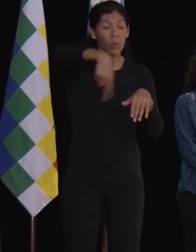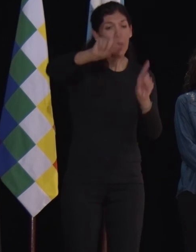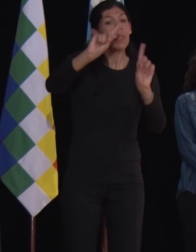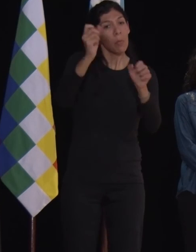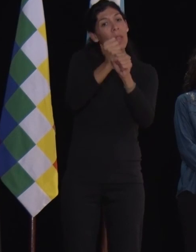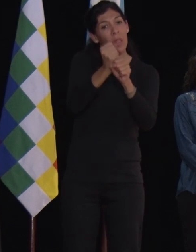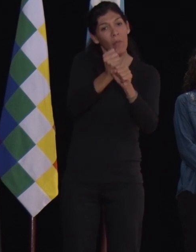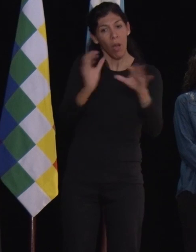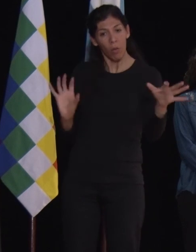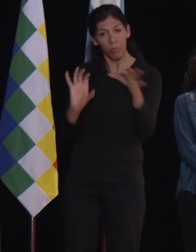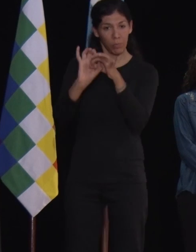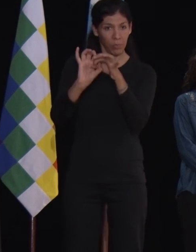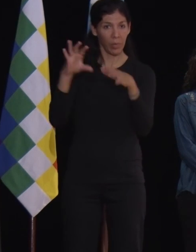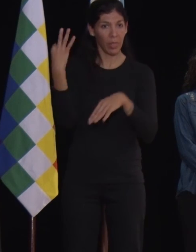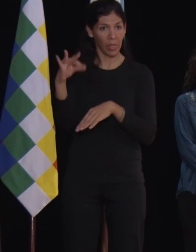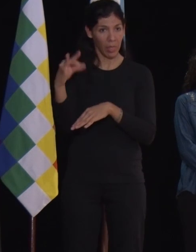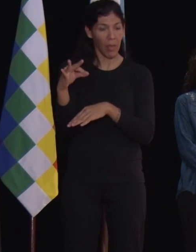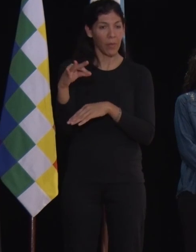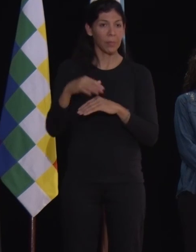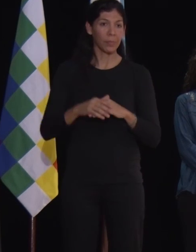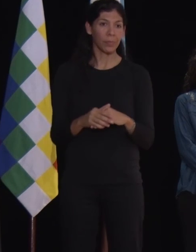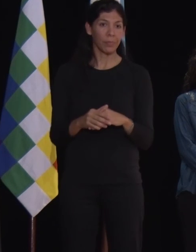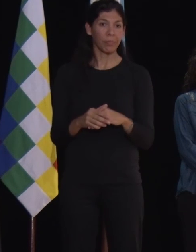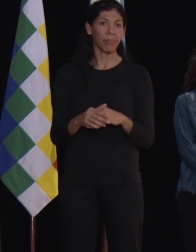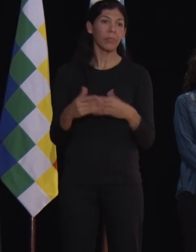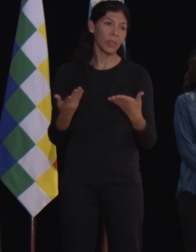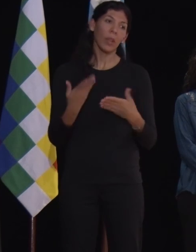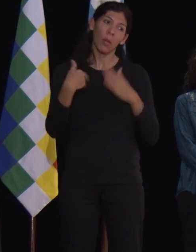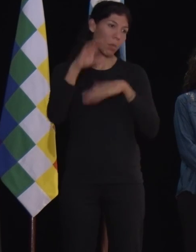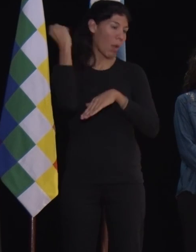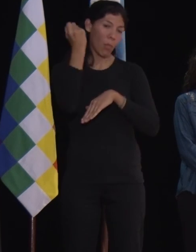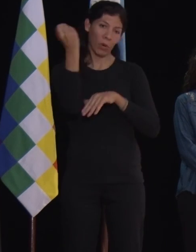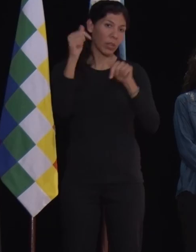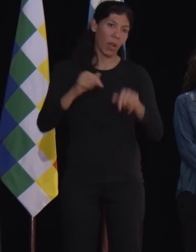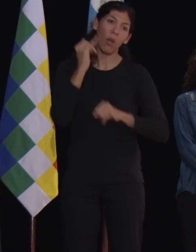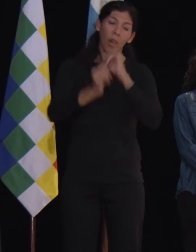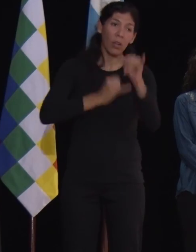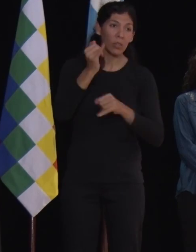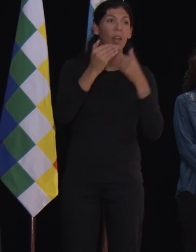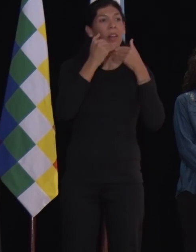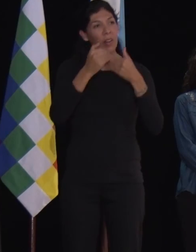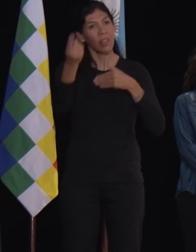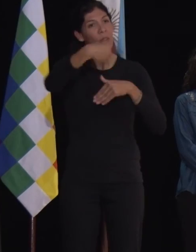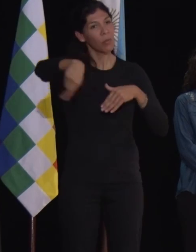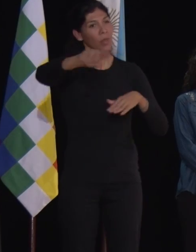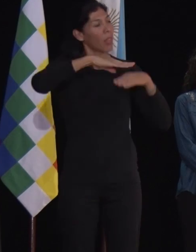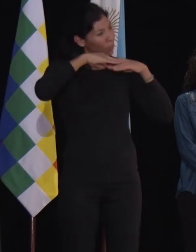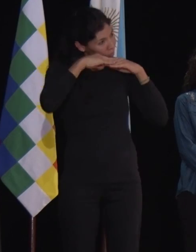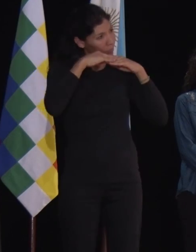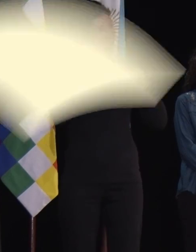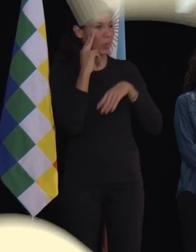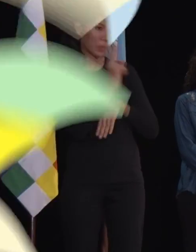servicio creo que era lo más importante que teníamos hoy para decir agradecemos que nos escuchen que nos miren